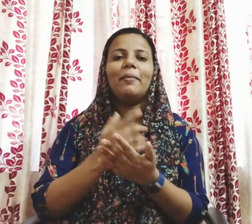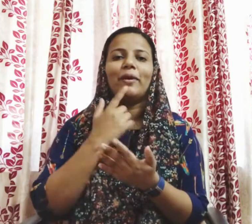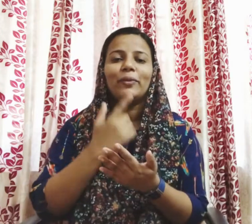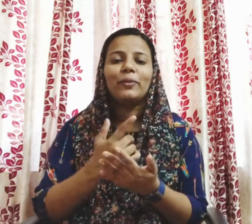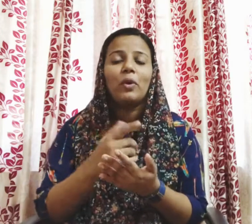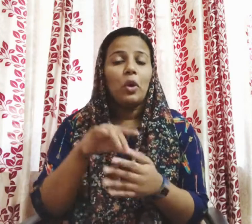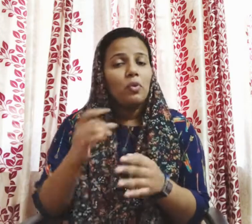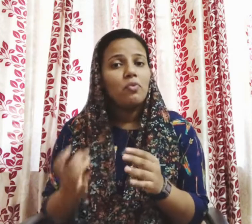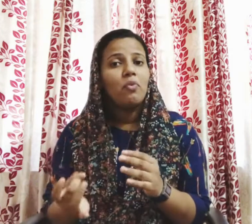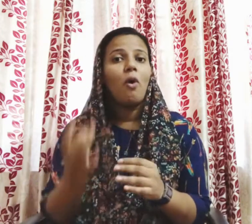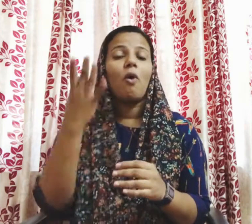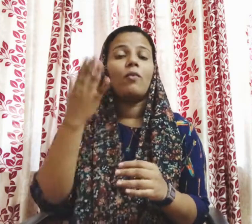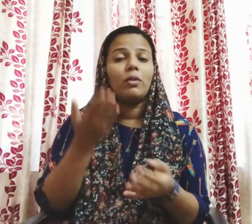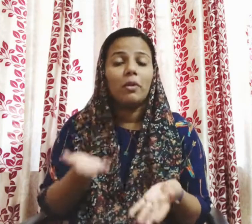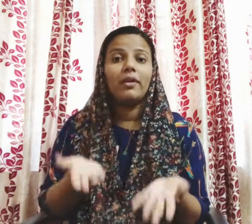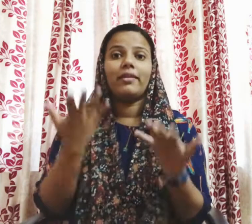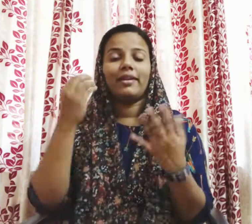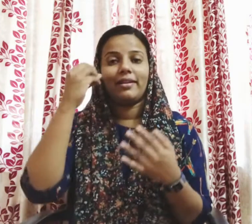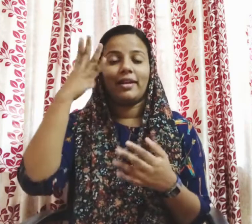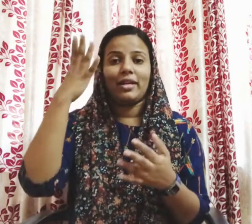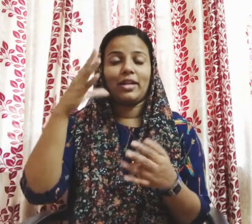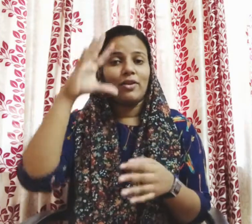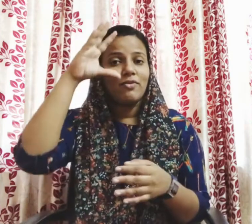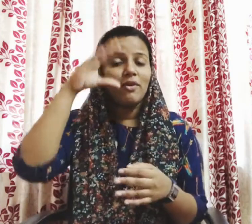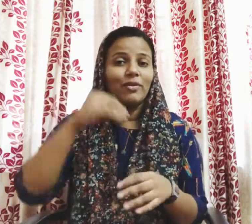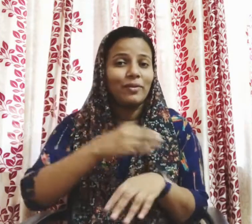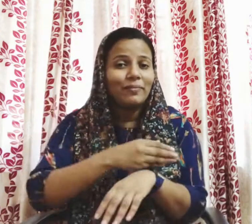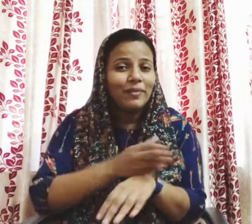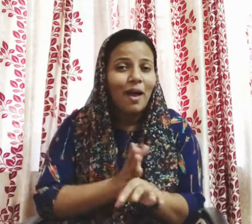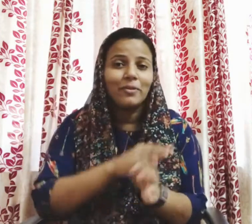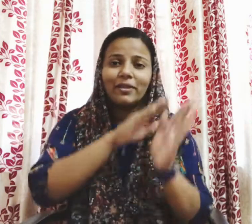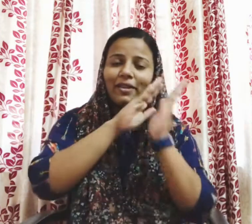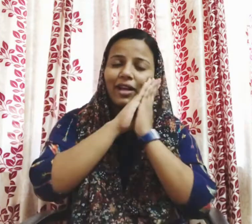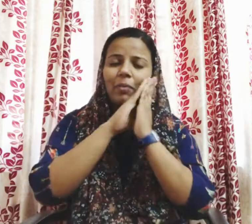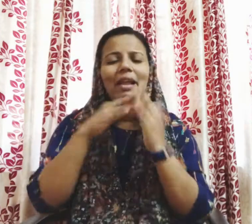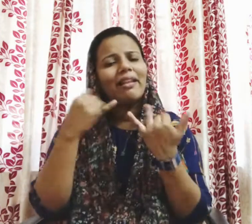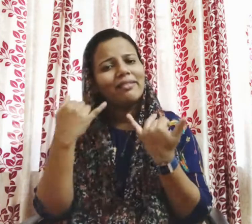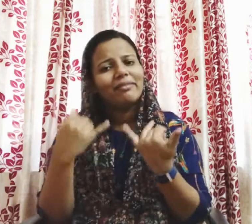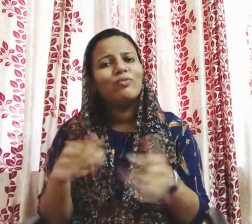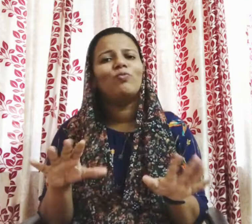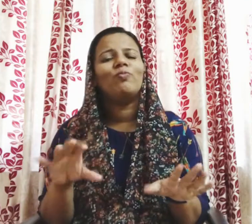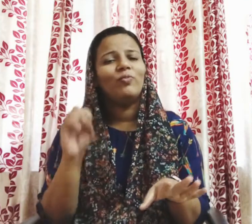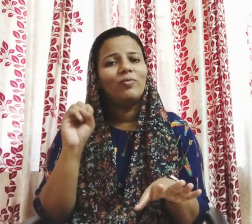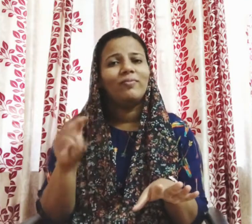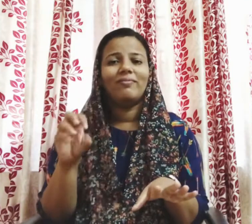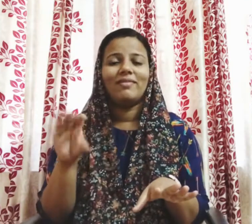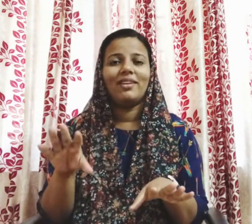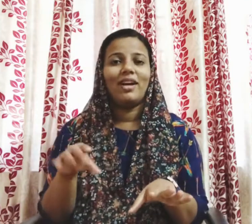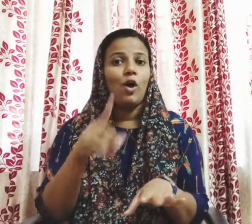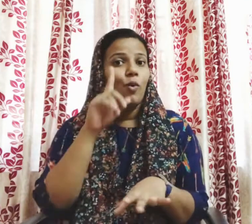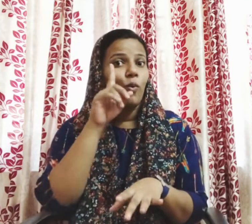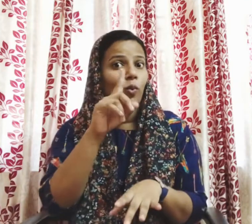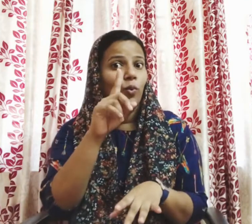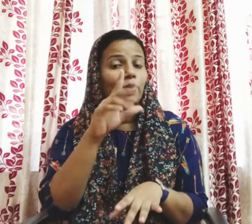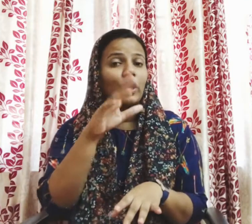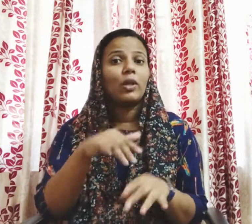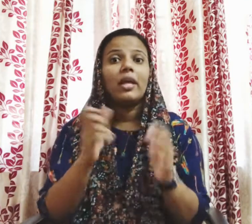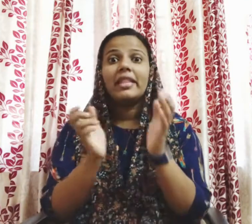പറഞ്ഞേ, നന്നേ കാലത്തിരുന്നേൽക്കുന്നതും നന്നേ താമസിച്ച് കിടങ്ങാൻ പോകുന്നതും വ്യർത്ഥമാണ്. അതിൻ്റെ ഒന്നാം വാക്യത്തിൽ പറഞ്ഞത്,